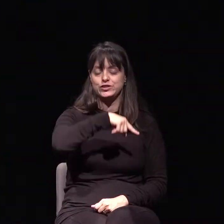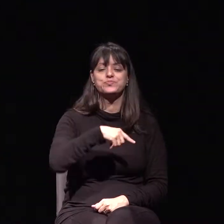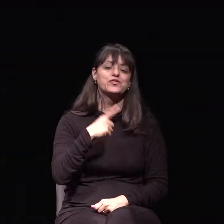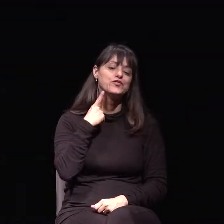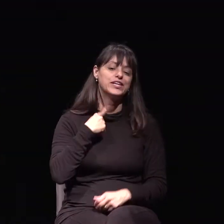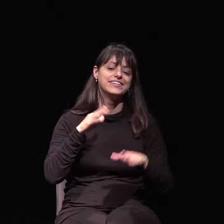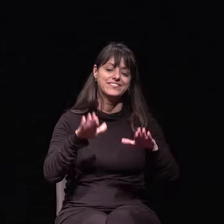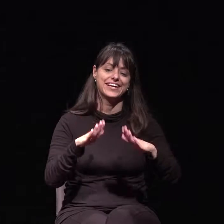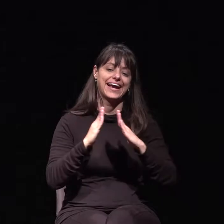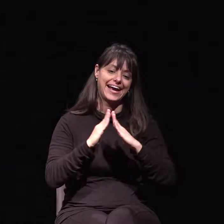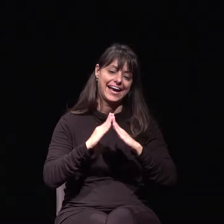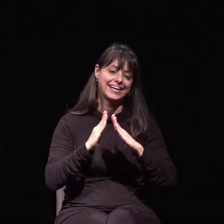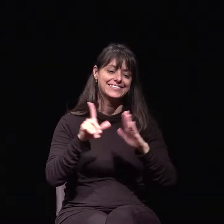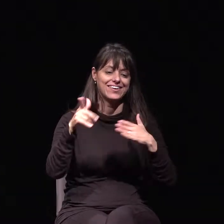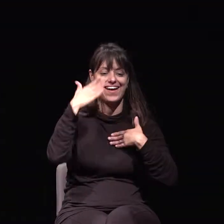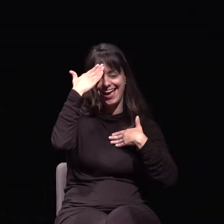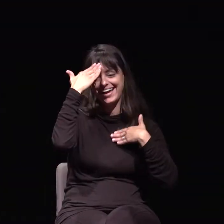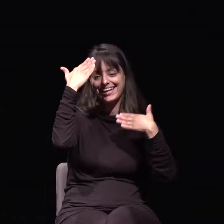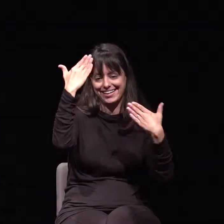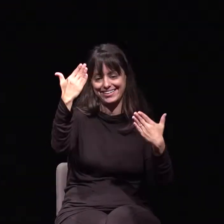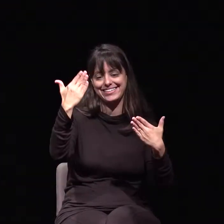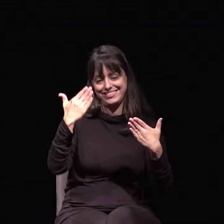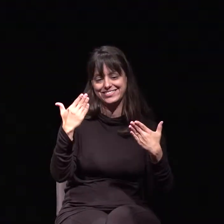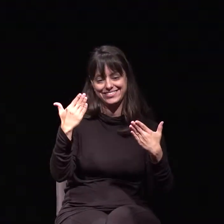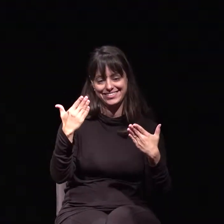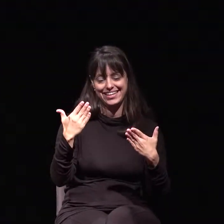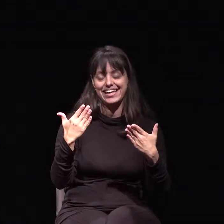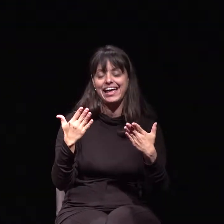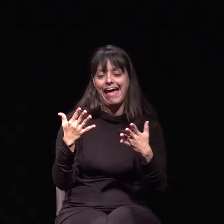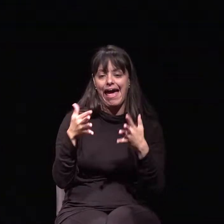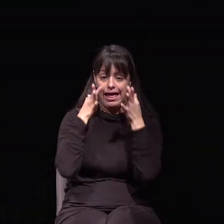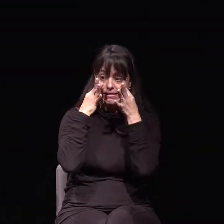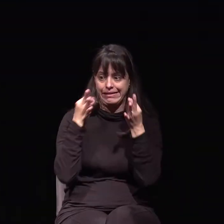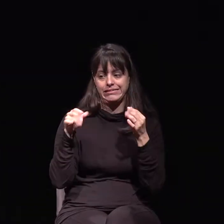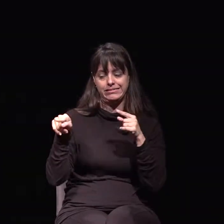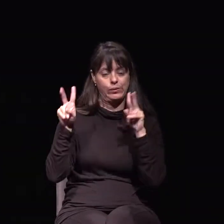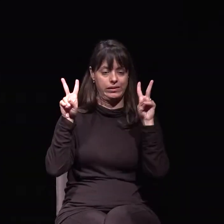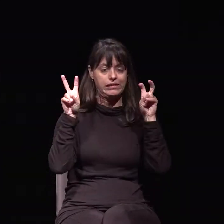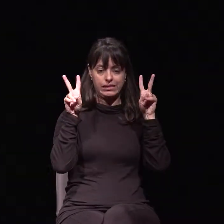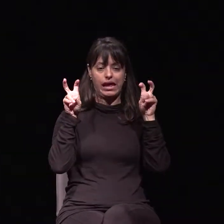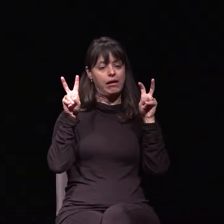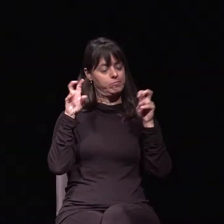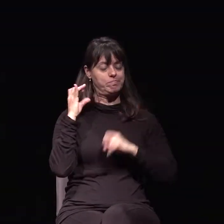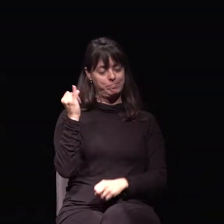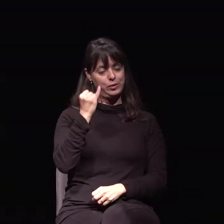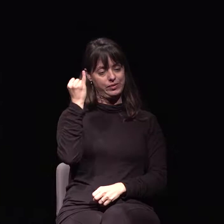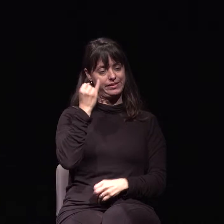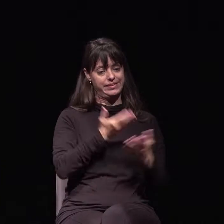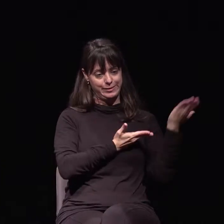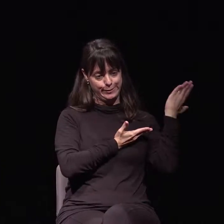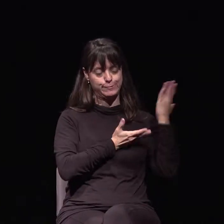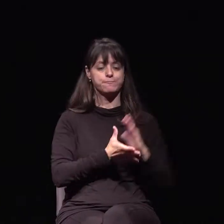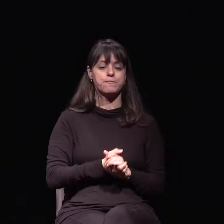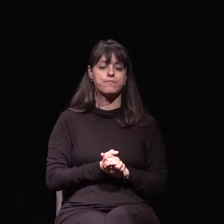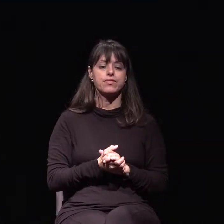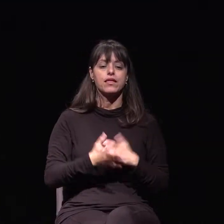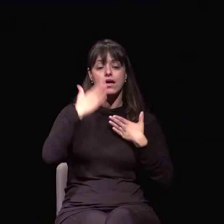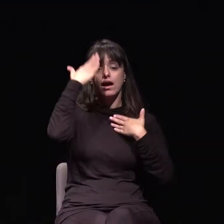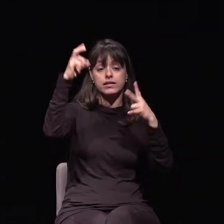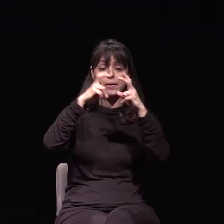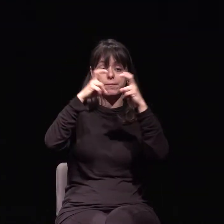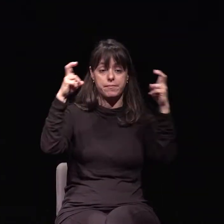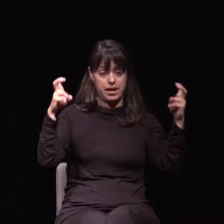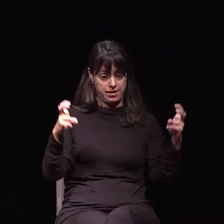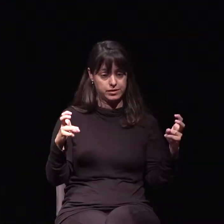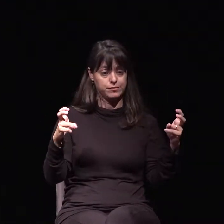mesmo. Então, agradeço a atenção a esse tema tão importante. Gostaria de agradecer ao MASP, na pessoa da